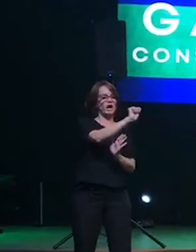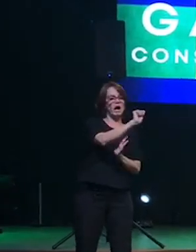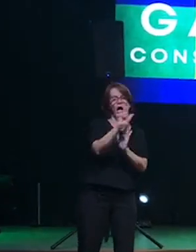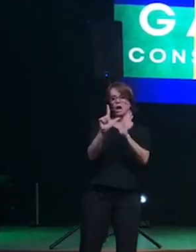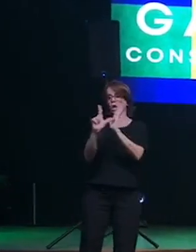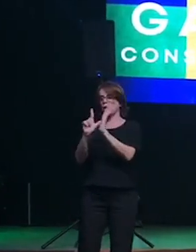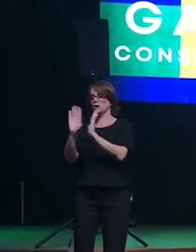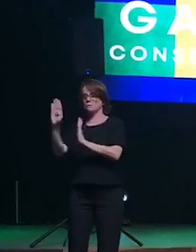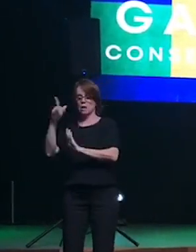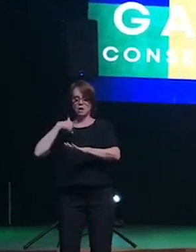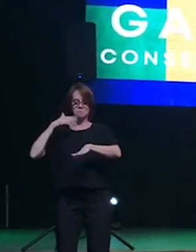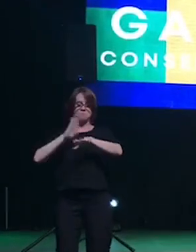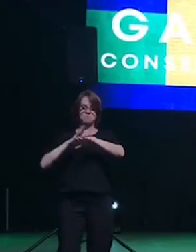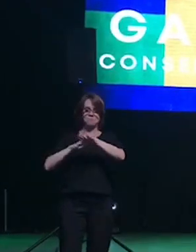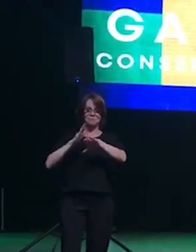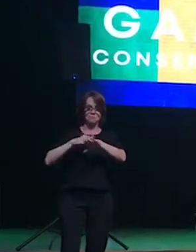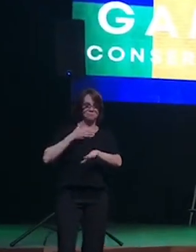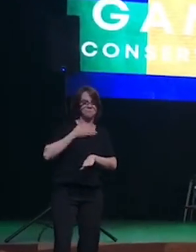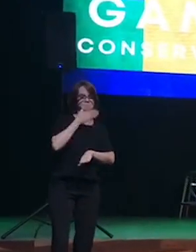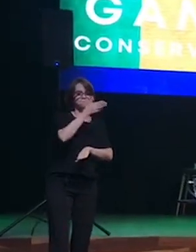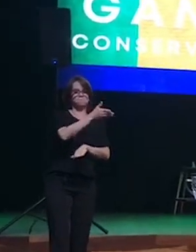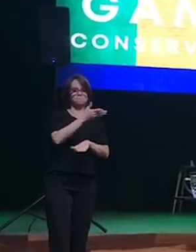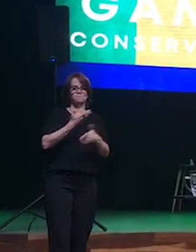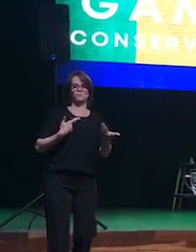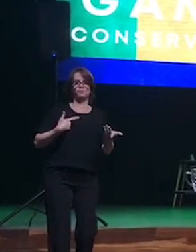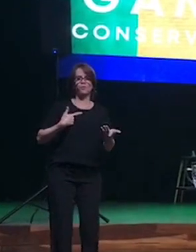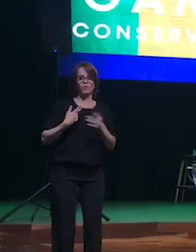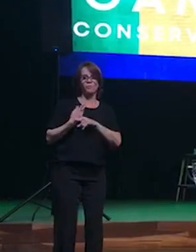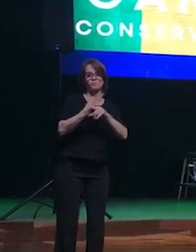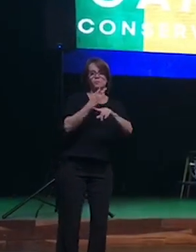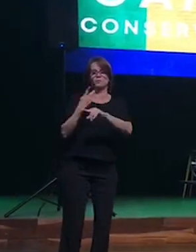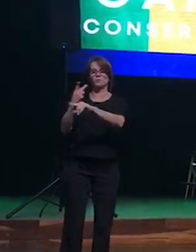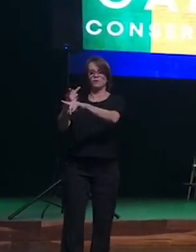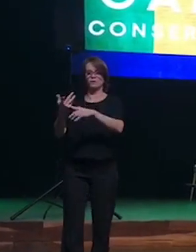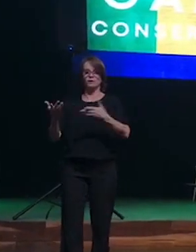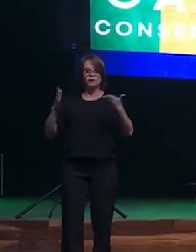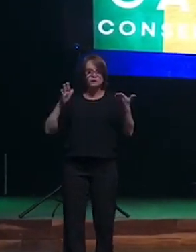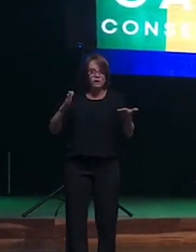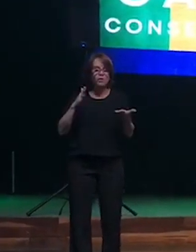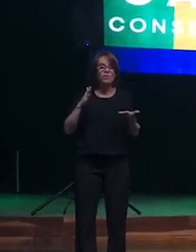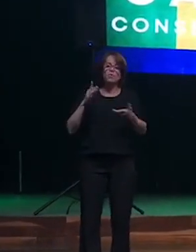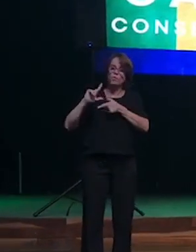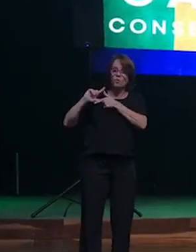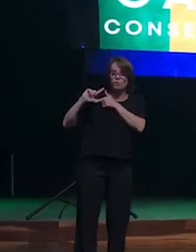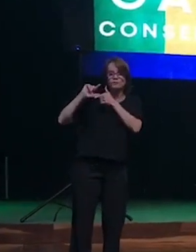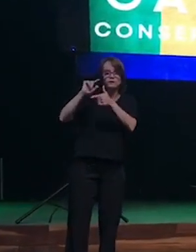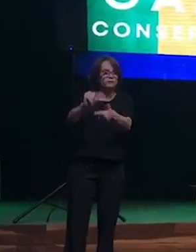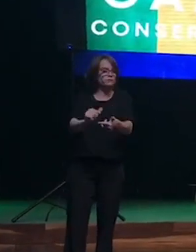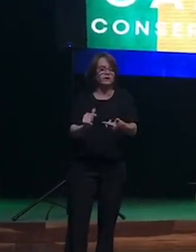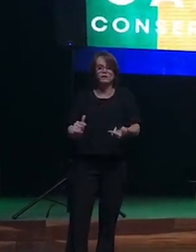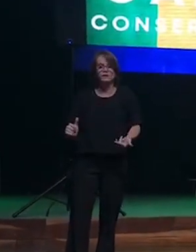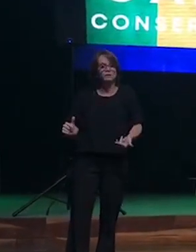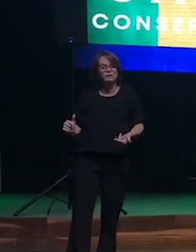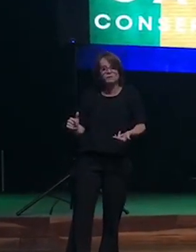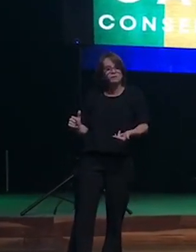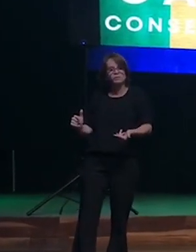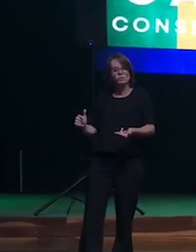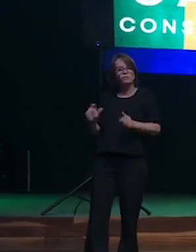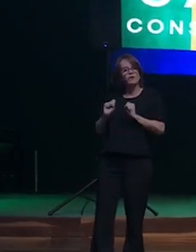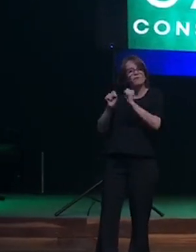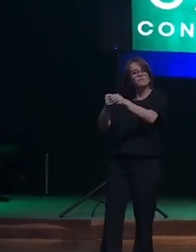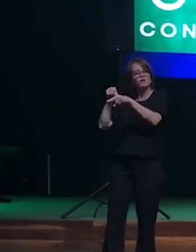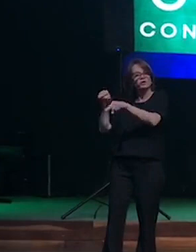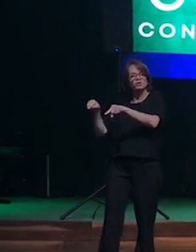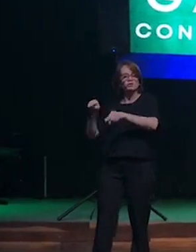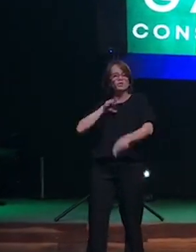conservador sempre vai defender isso. O conservador nunca vai defender que o Estado é quem vai dizer o que você vai comprar e o que